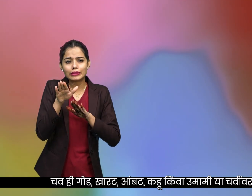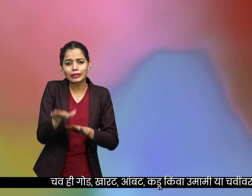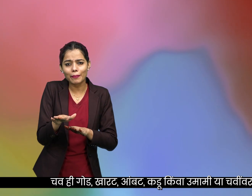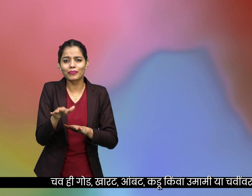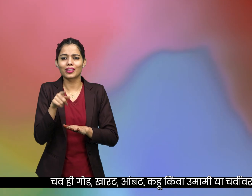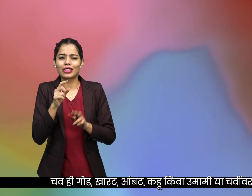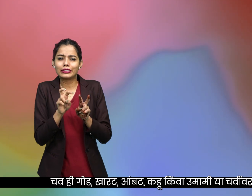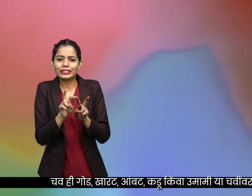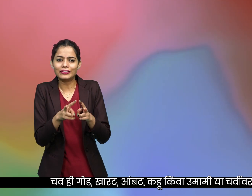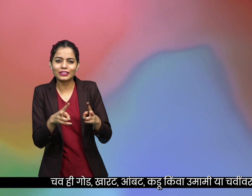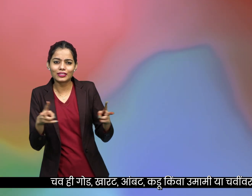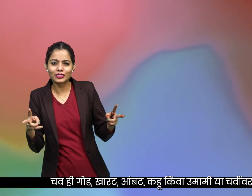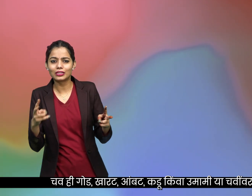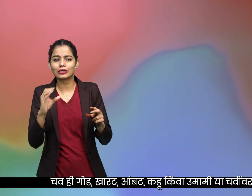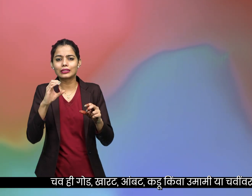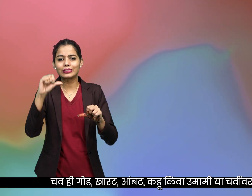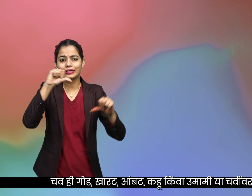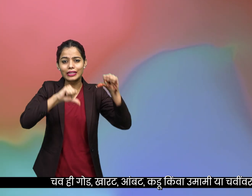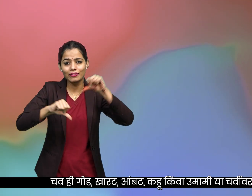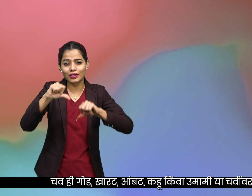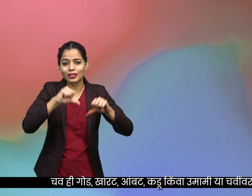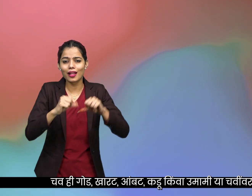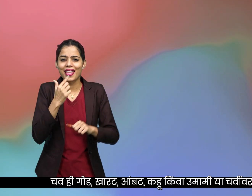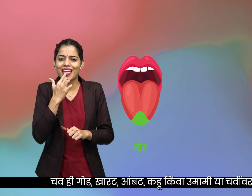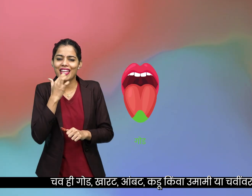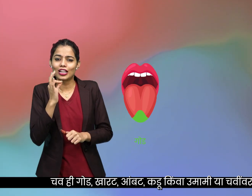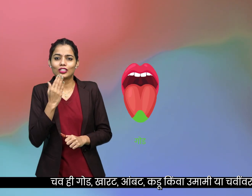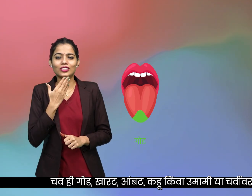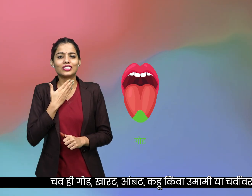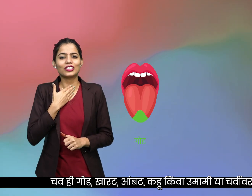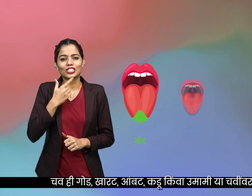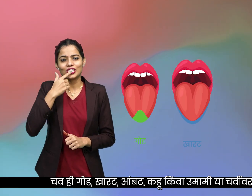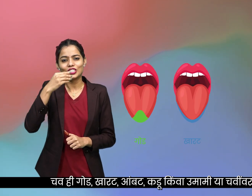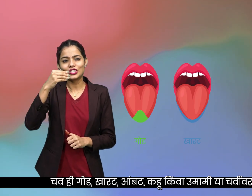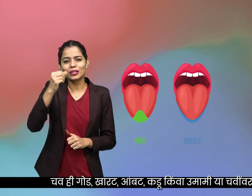चव ही गोड, खारट, आंबट, कडू किंवा उगामी या चवींवर अवलंबून असते.